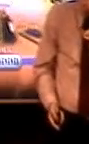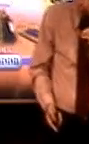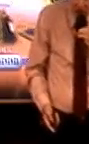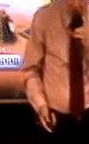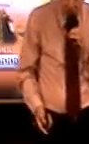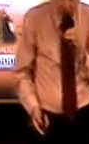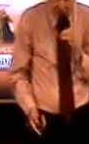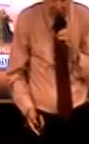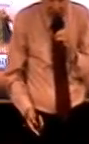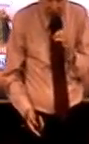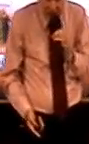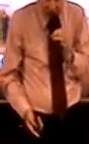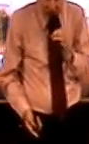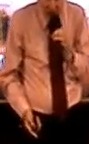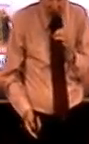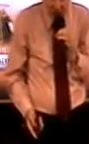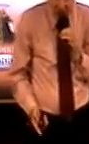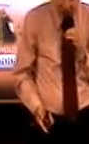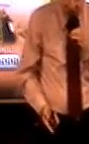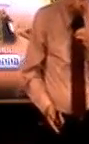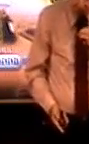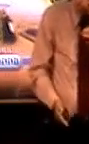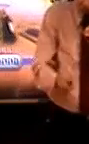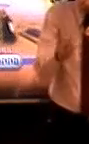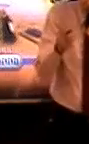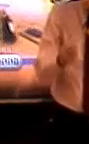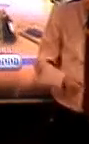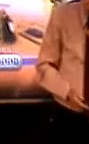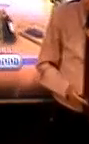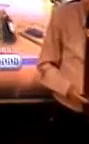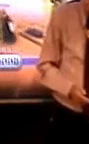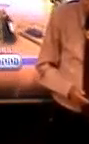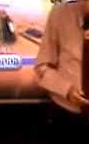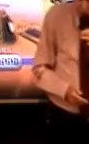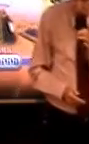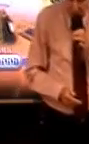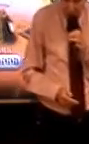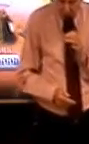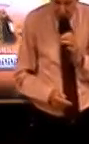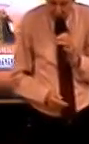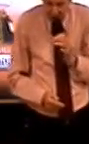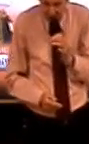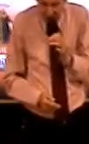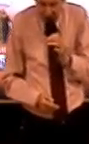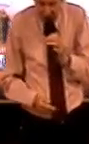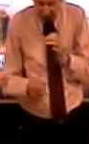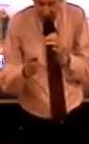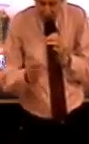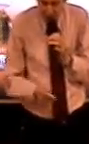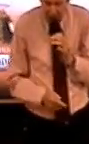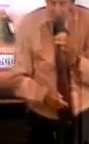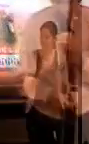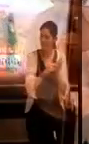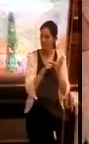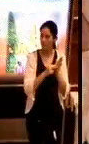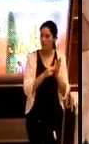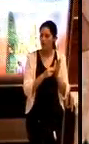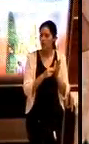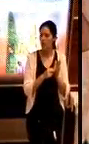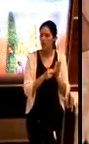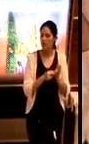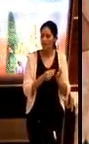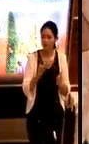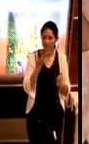sencillo para responder. Ahora bien, este texto a mí me gusta mucho, hermanos. Dice 2